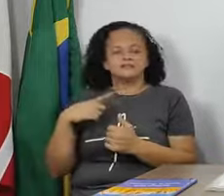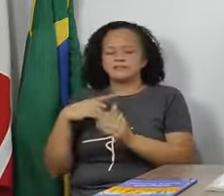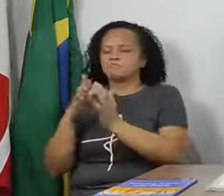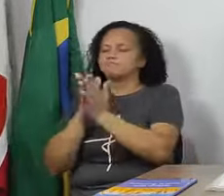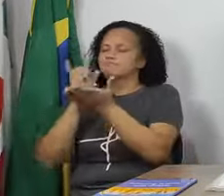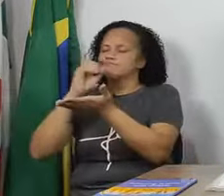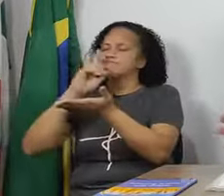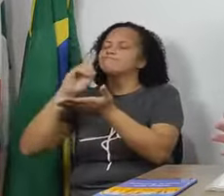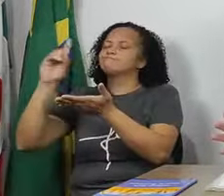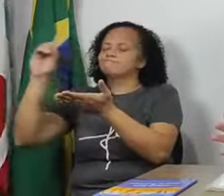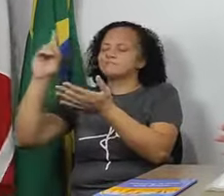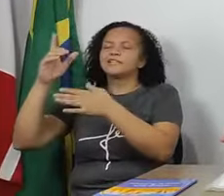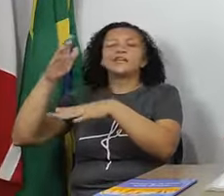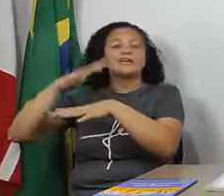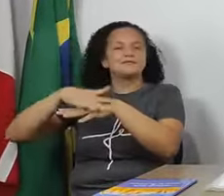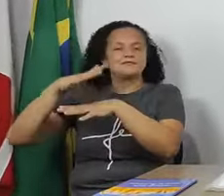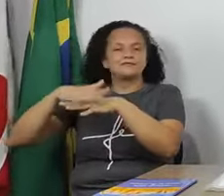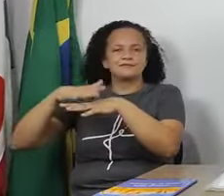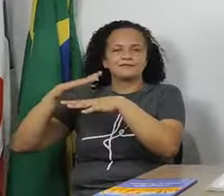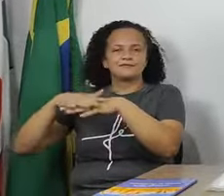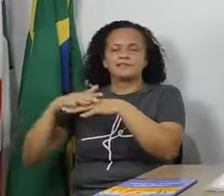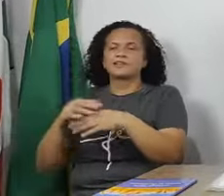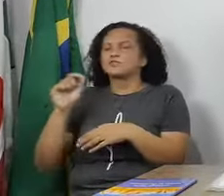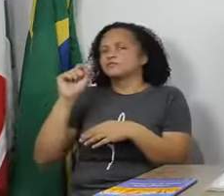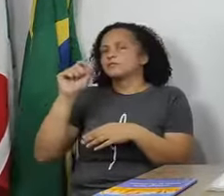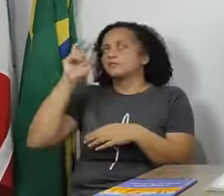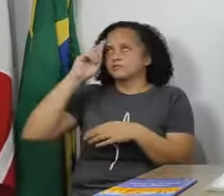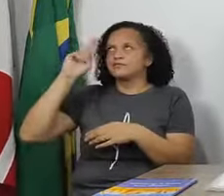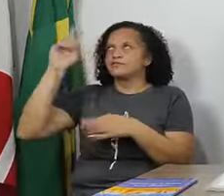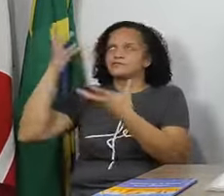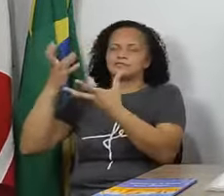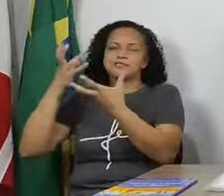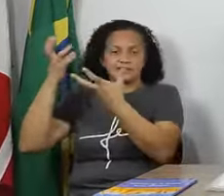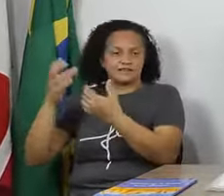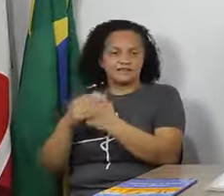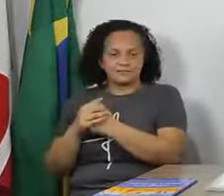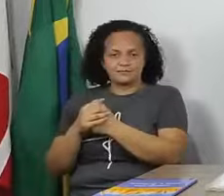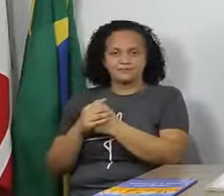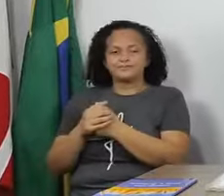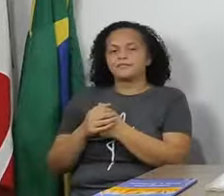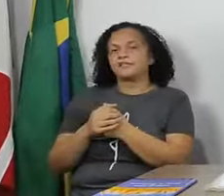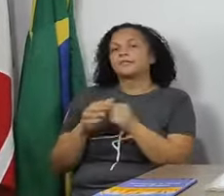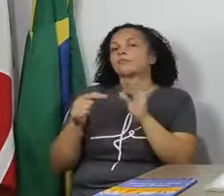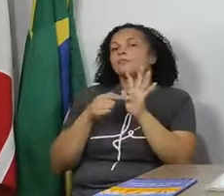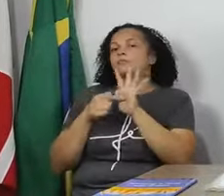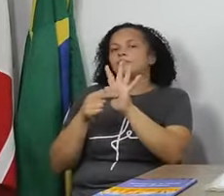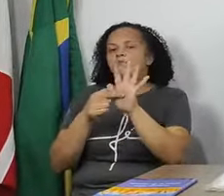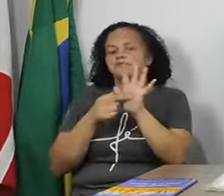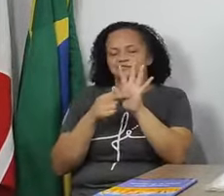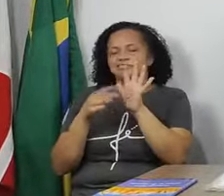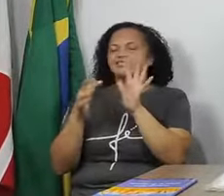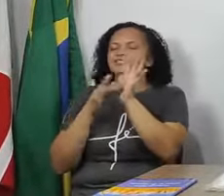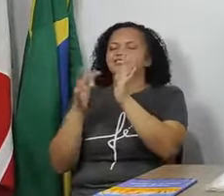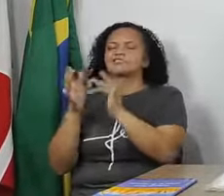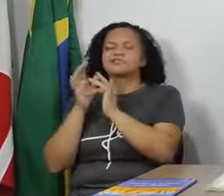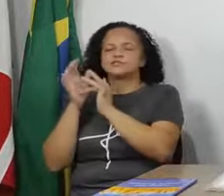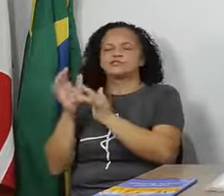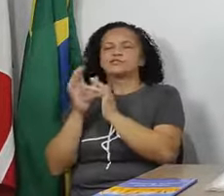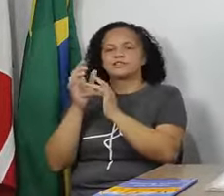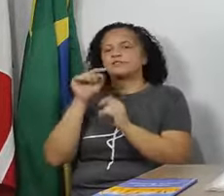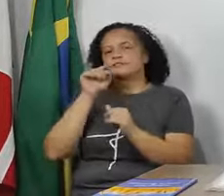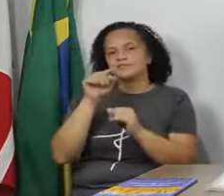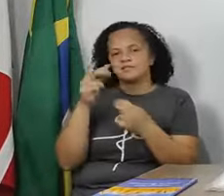eu vos mostrarei a quem é semelhante. É semelhante a um homem que, ao edificar a sua casa, cavou,